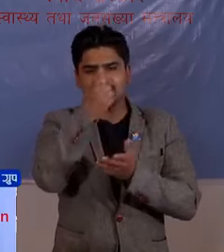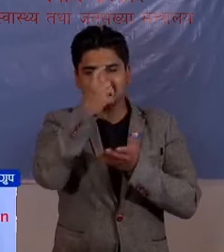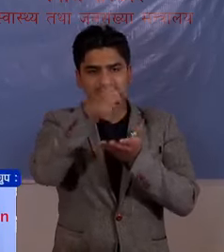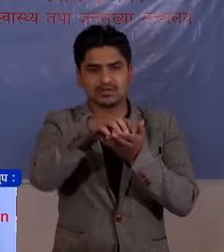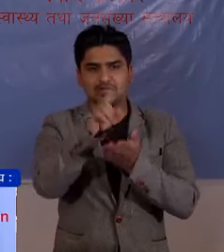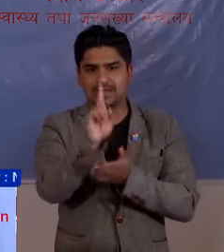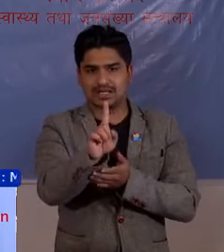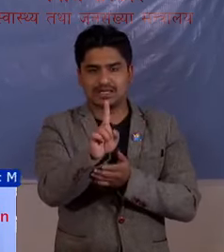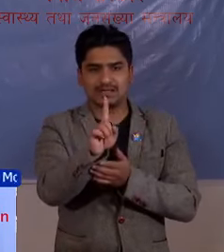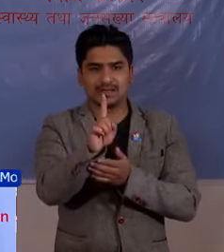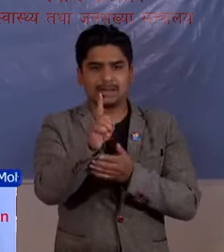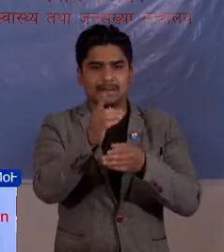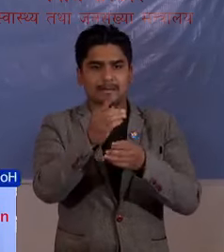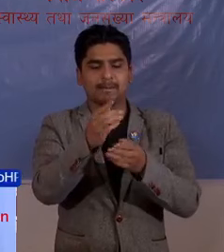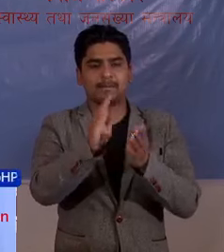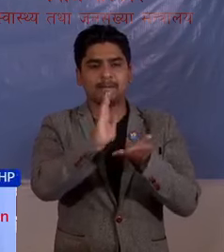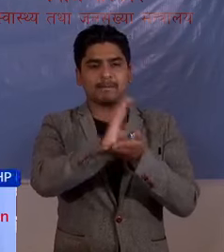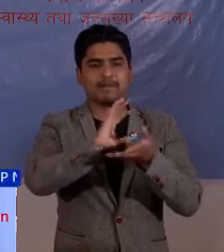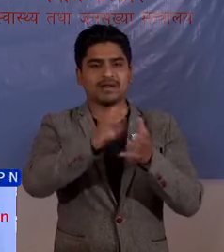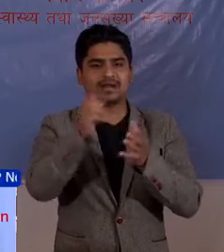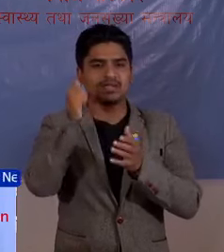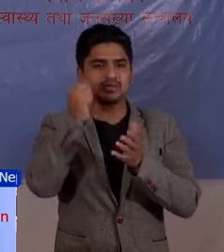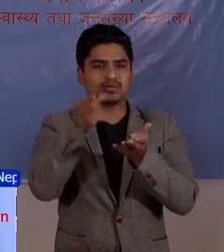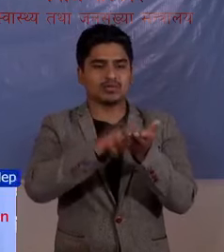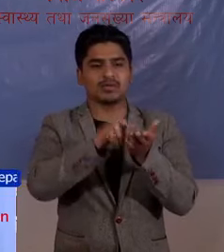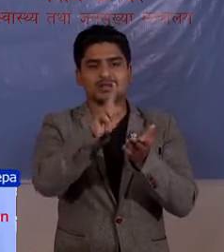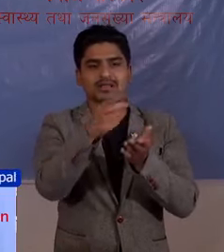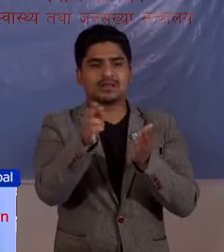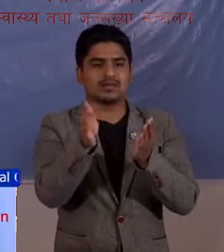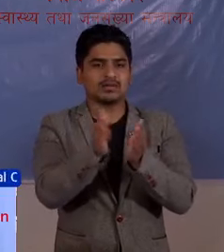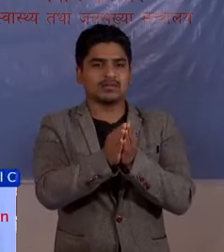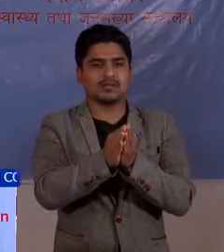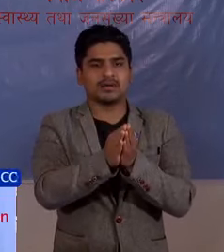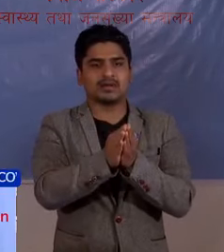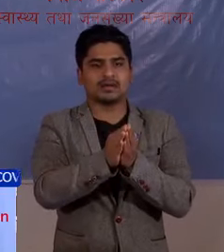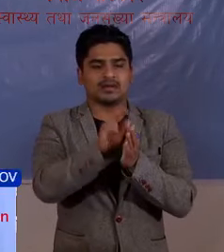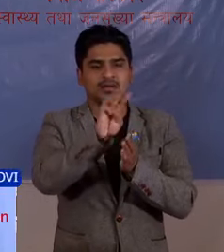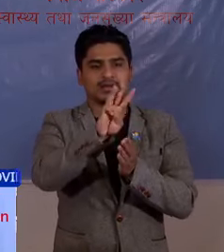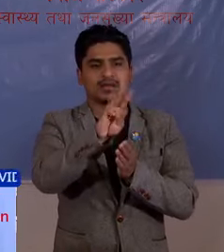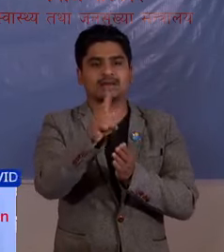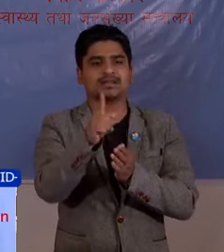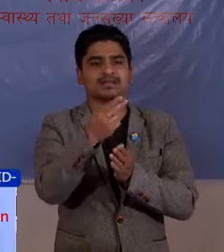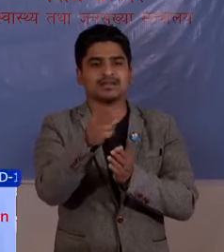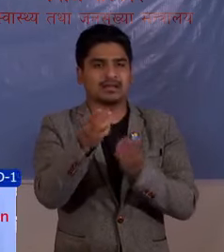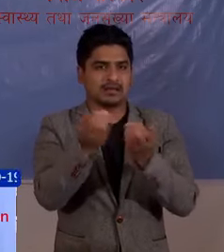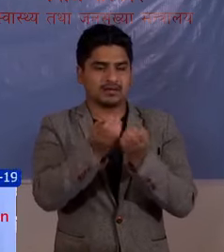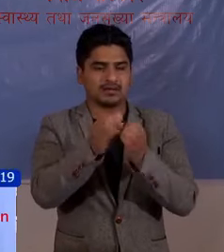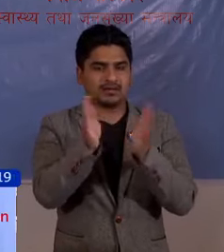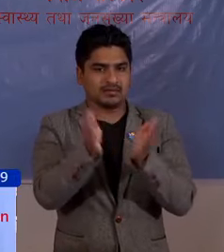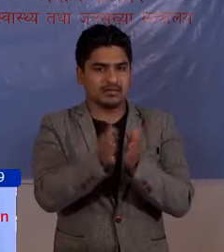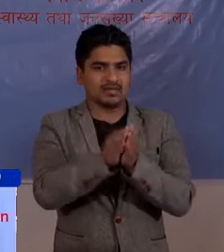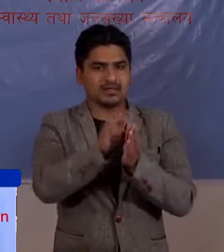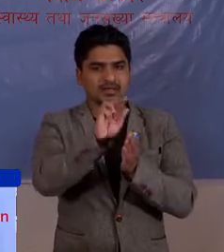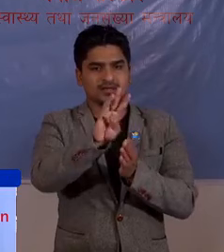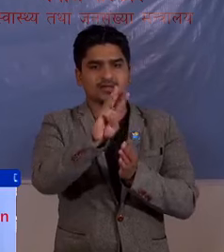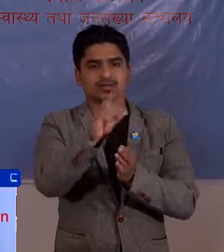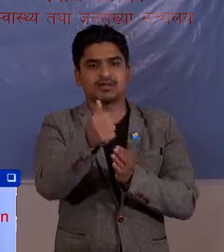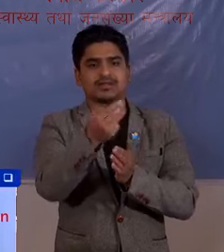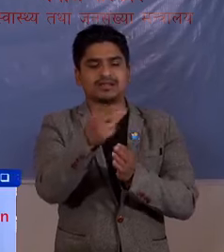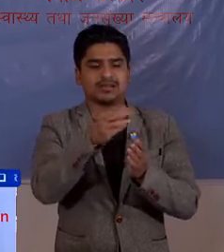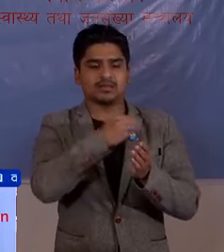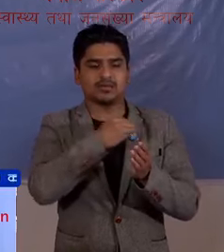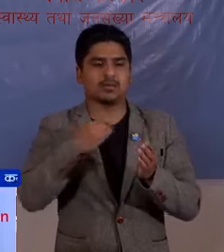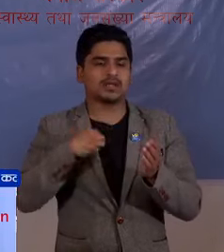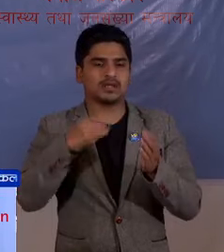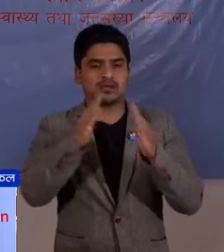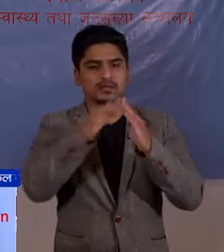भरतपुरमा एकजना र विराटनगरमा हिजो थप एकजना सहित जम्मा 31 जना गरी कुल 36 जनाको